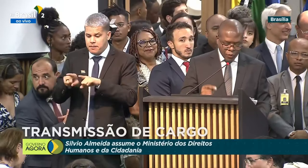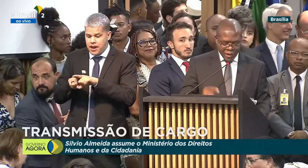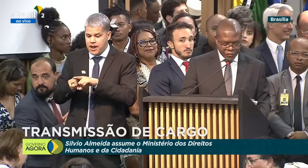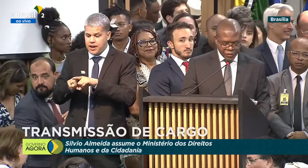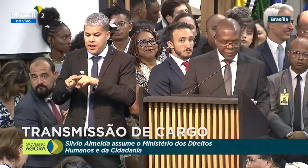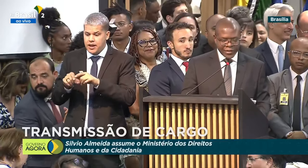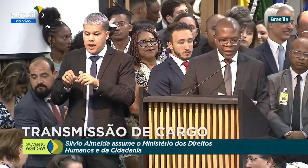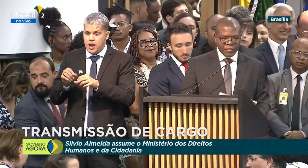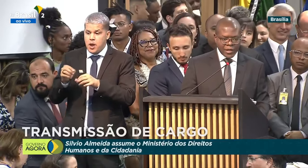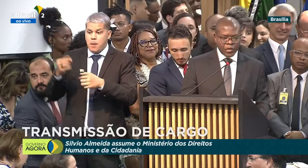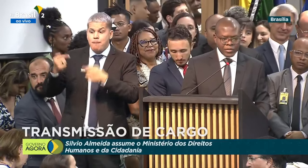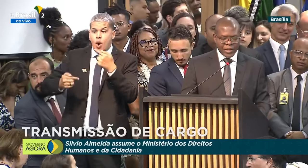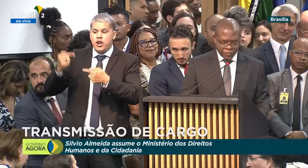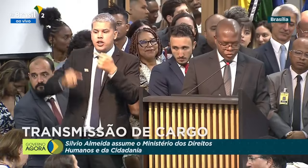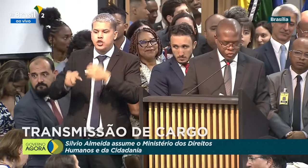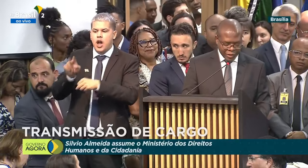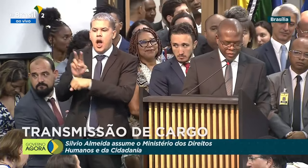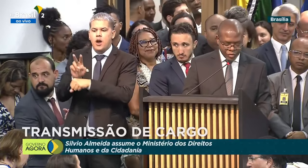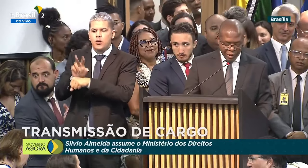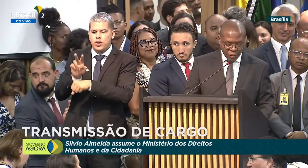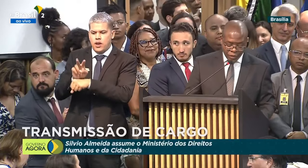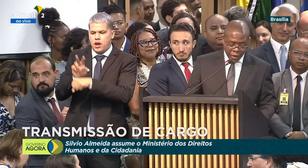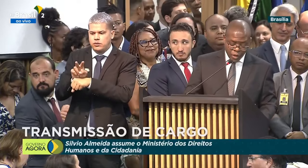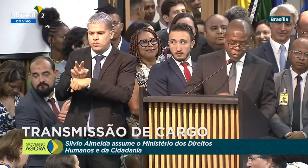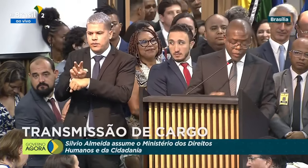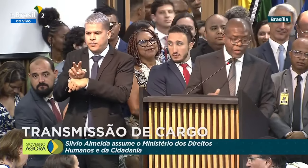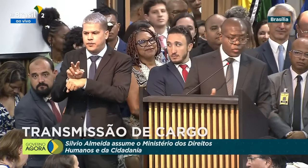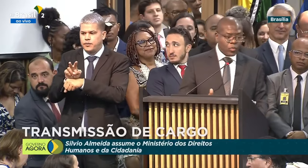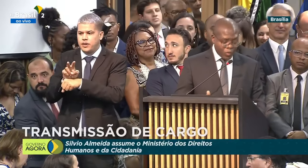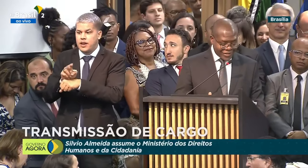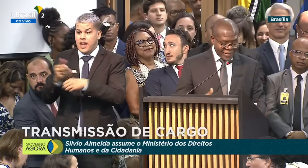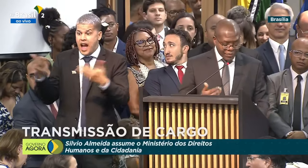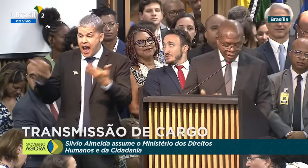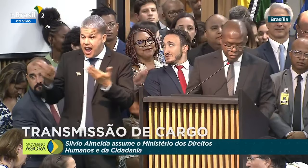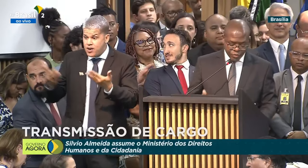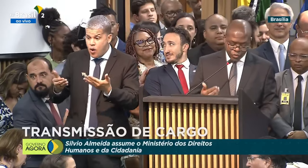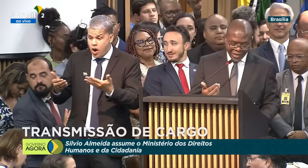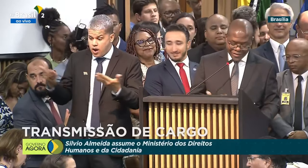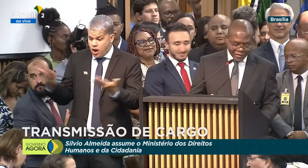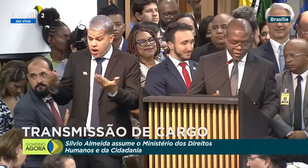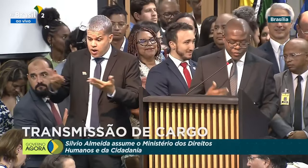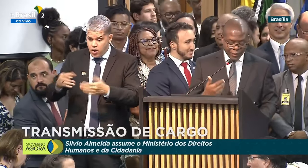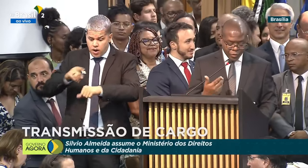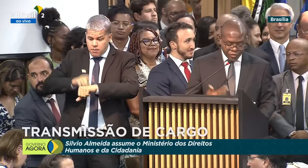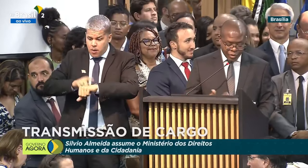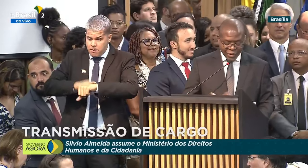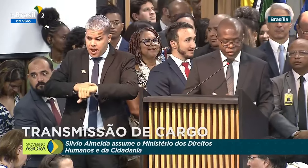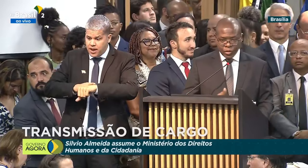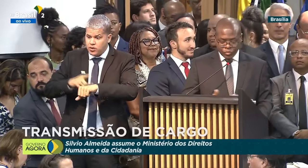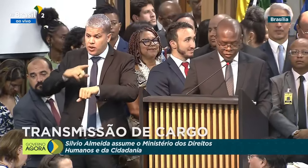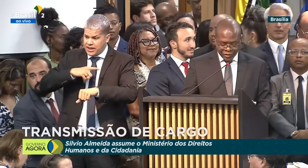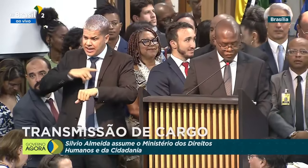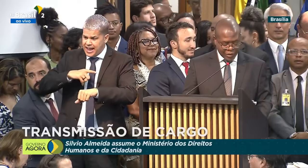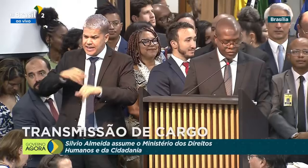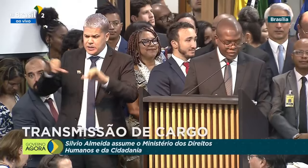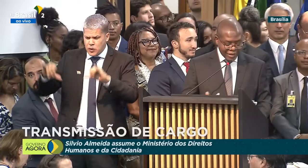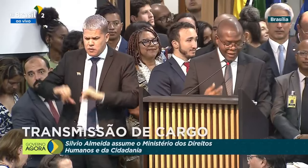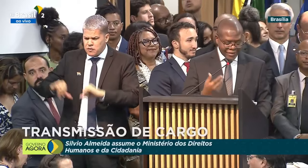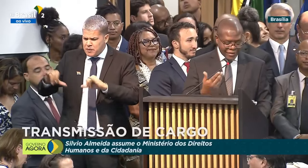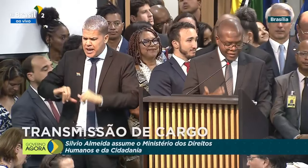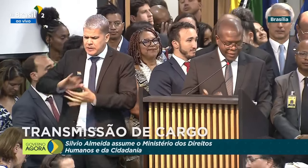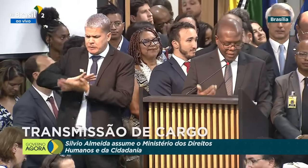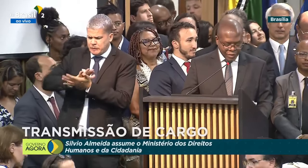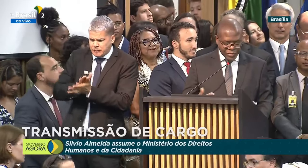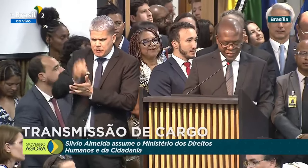como pai de Fundamental e valiosa da infraestrutura nacional e o momento no qual extremismo o racismo e a produção maliciosas